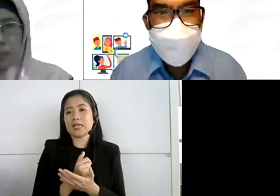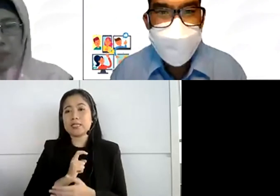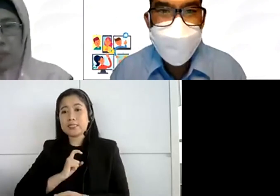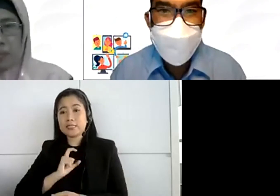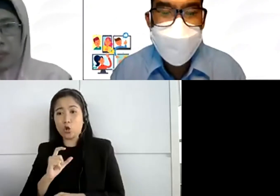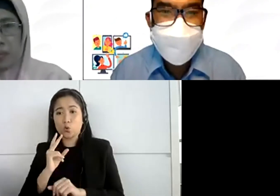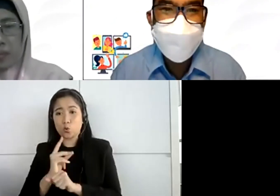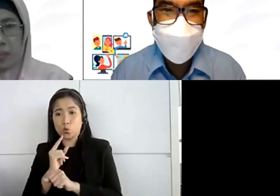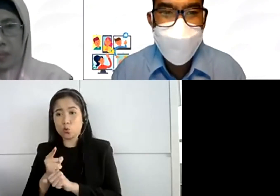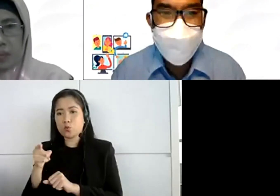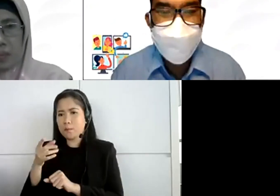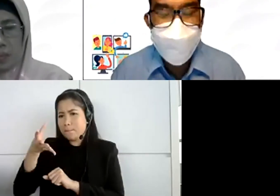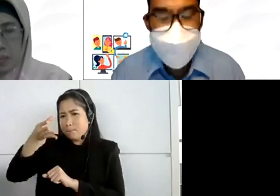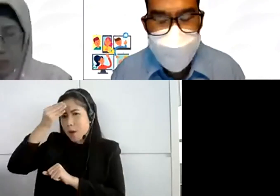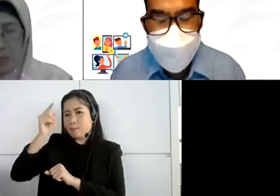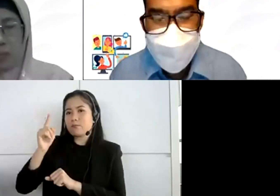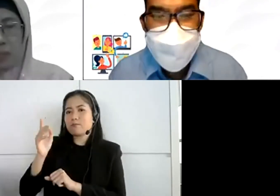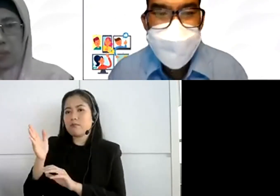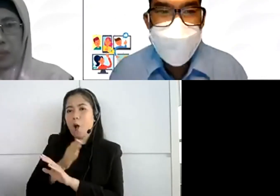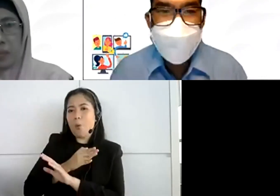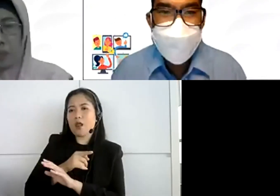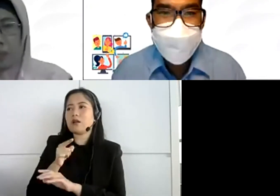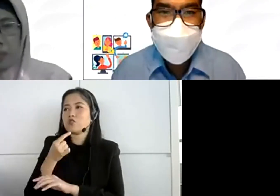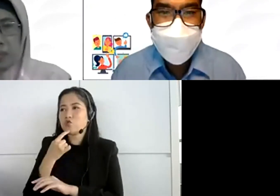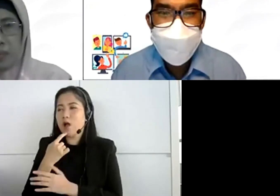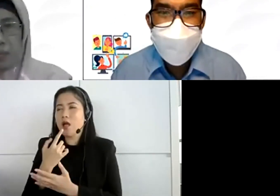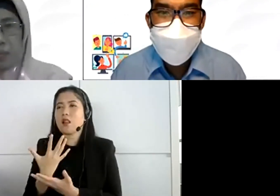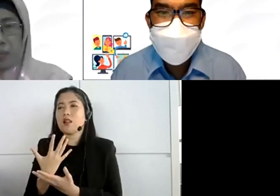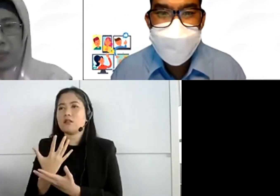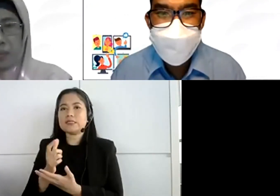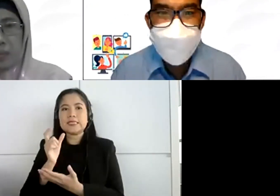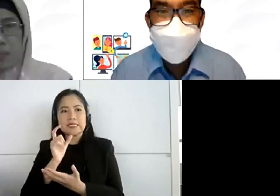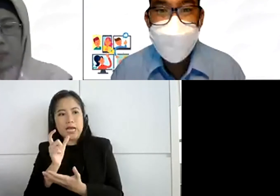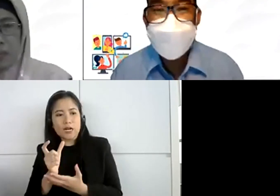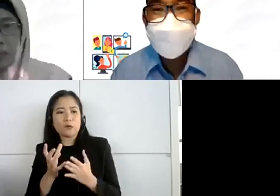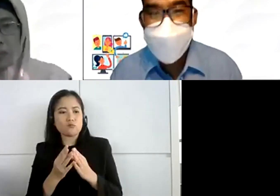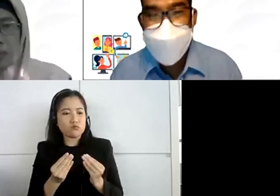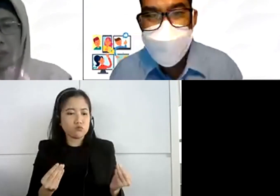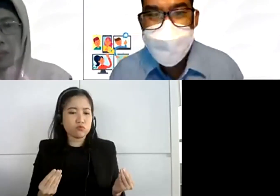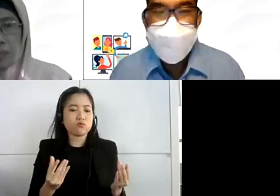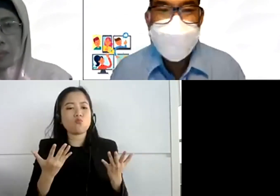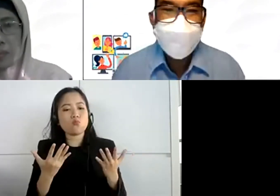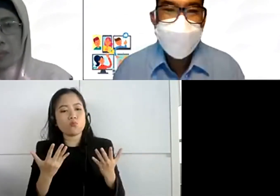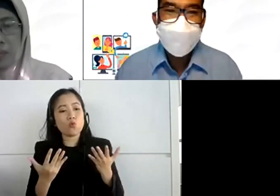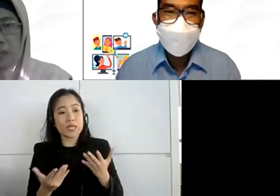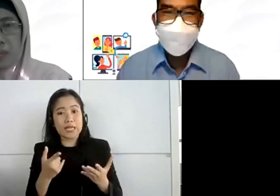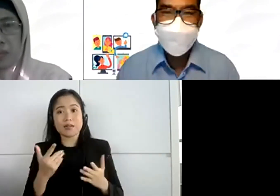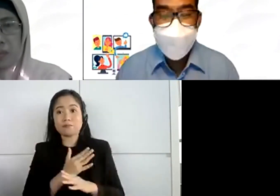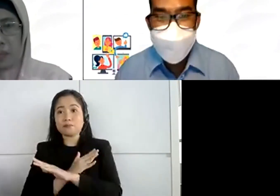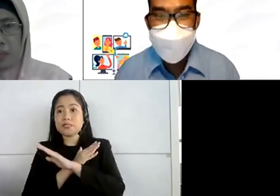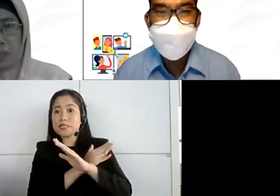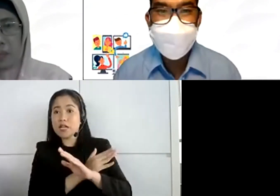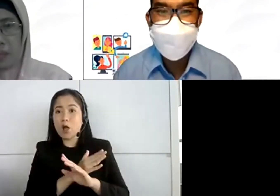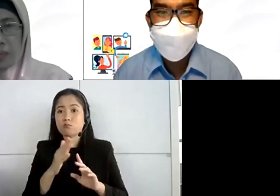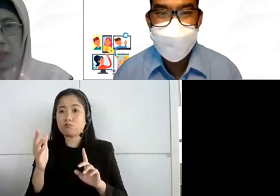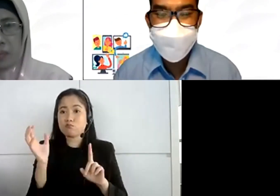akan diberikan pemahaman sejak awal bagaimana menghadapi, mengatasi, dan juga mungkin mencegah praktik-praktik